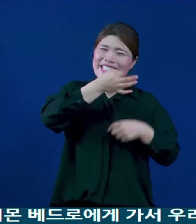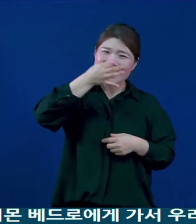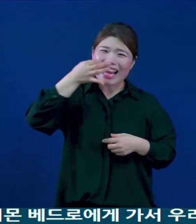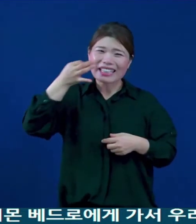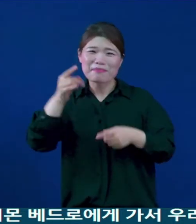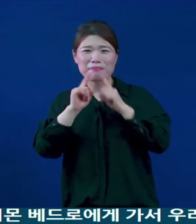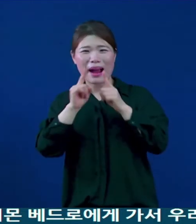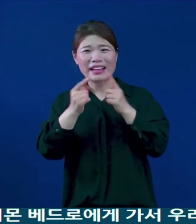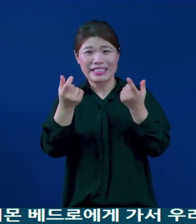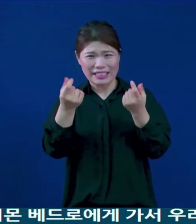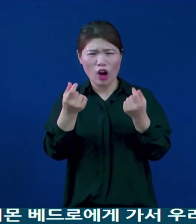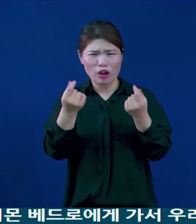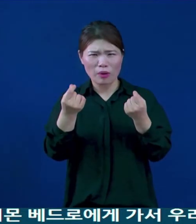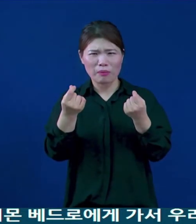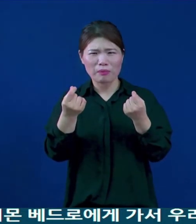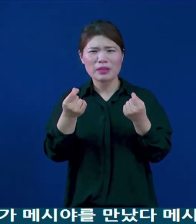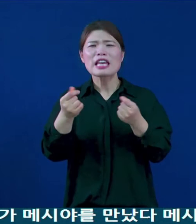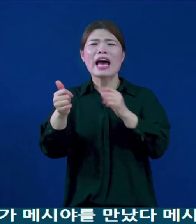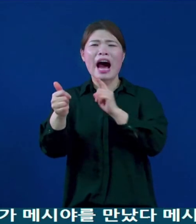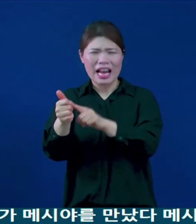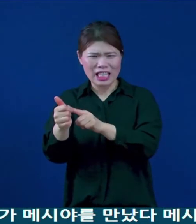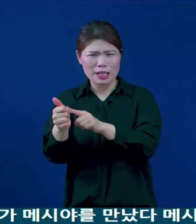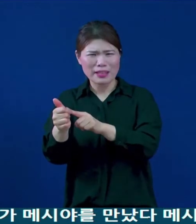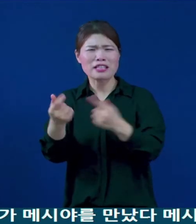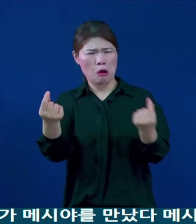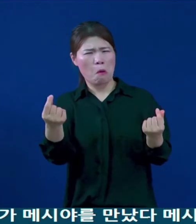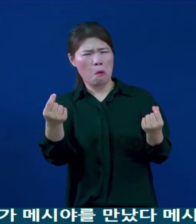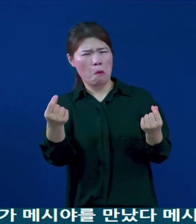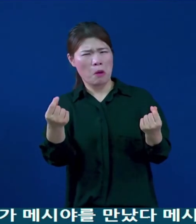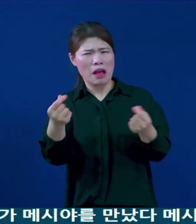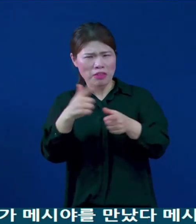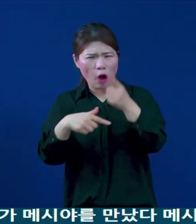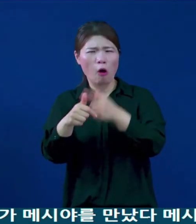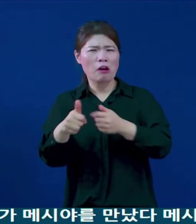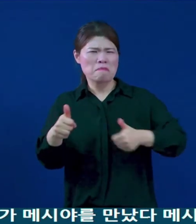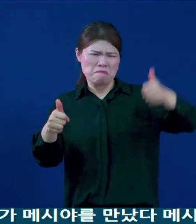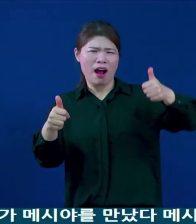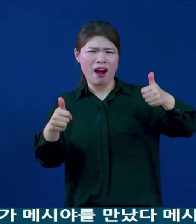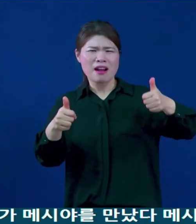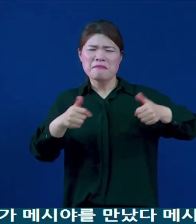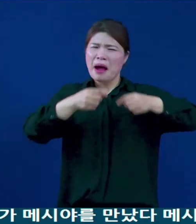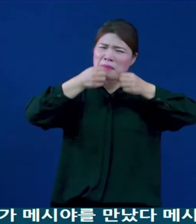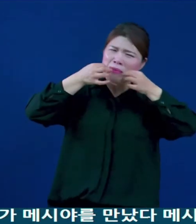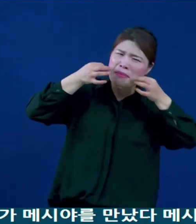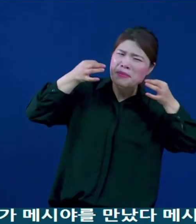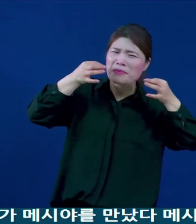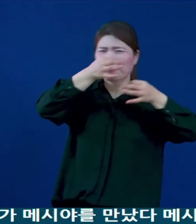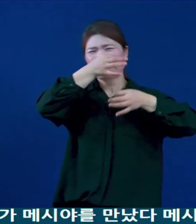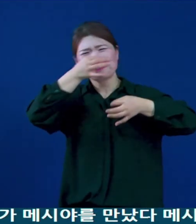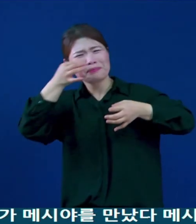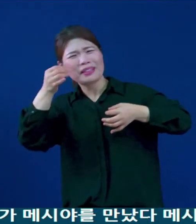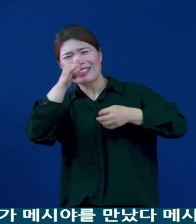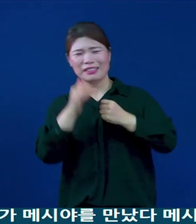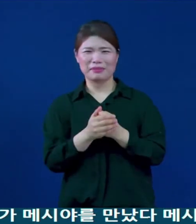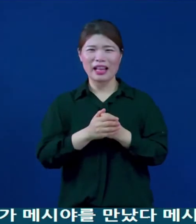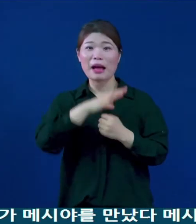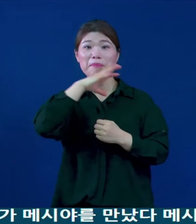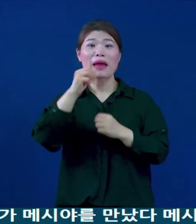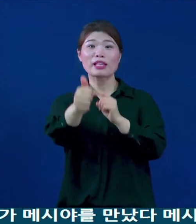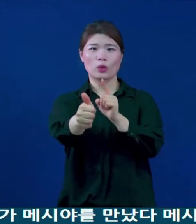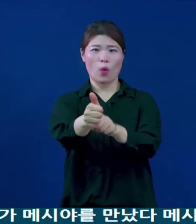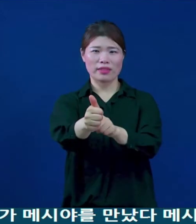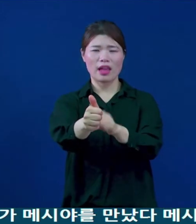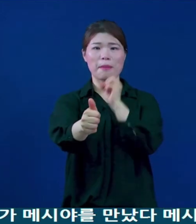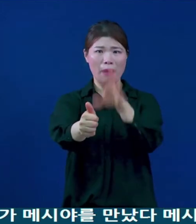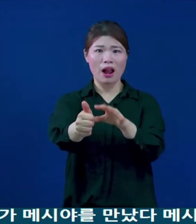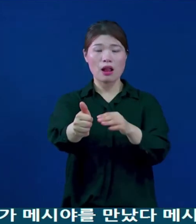신났었다, 그렇게 이해하시면 됩니다. 얼마나 신났으면 베드로에게 총알같이 달려가서 우리가 메시아를